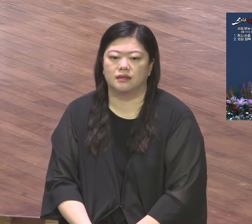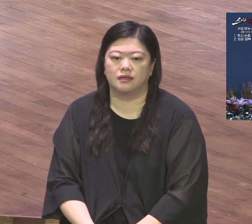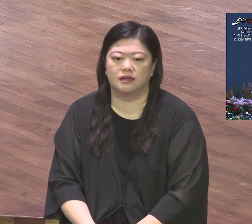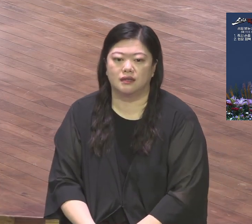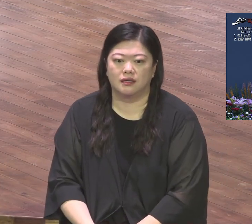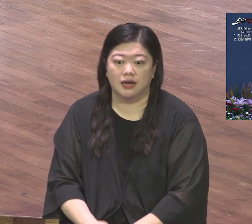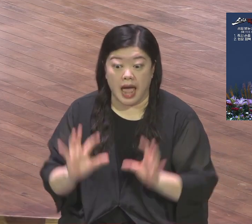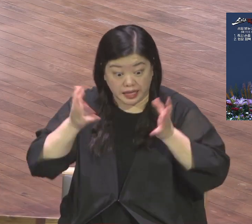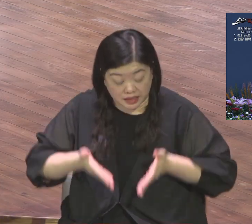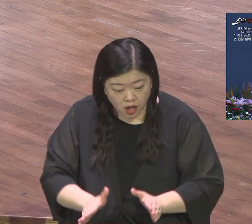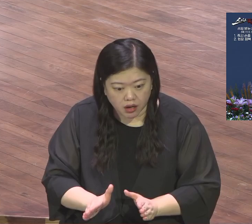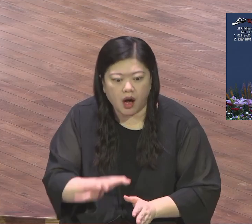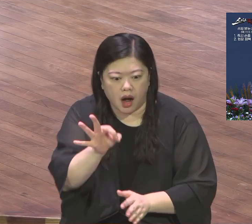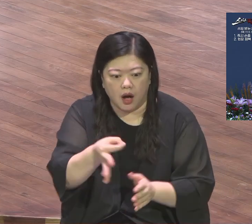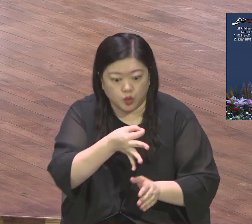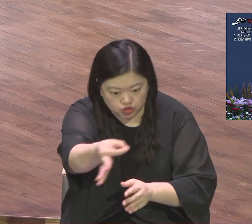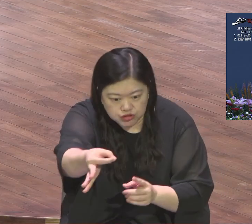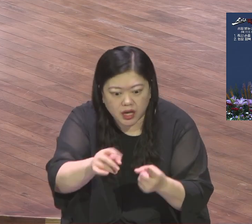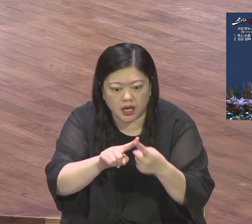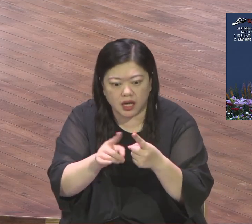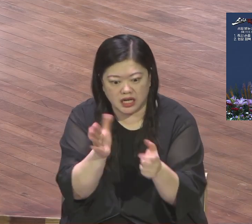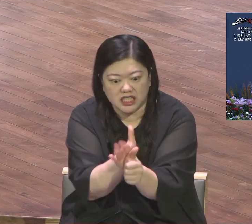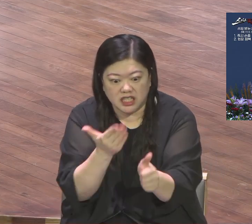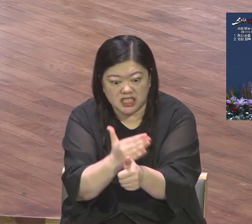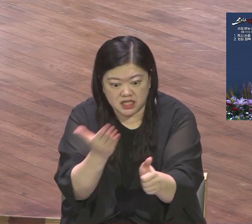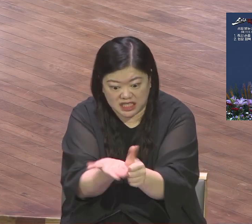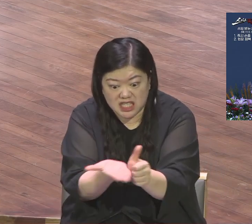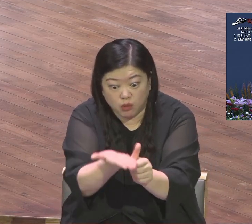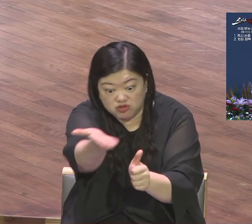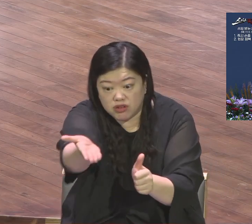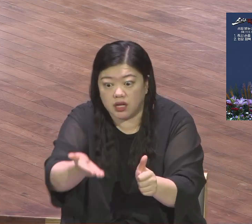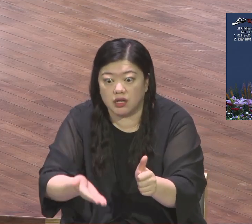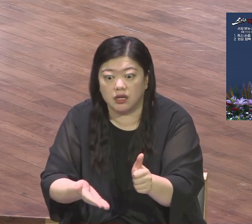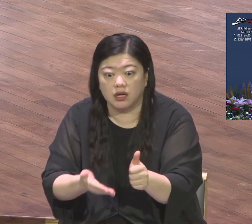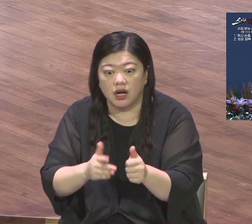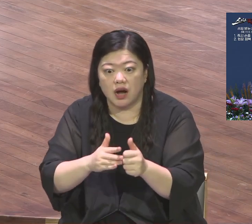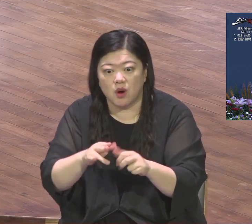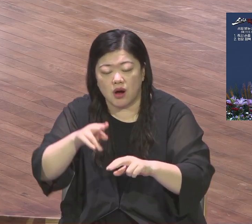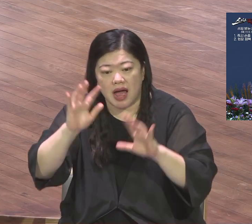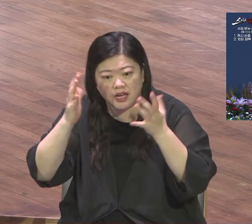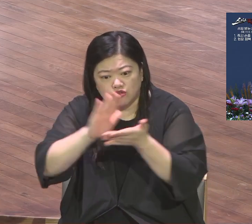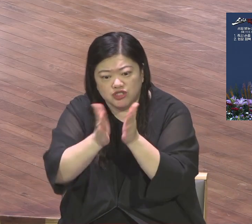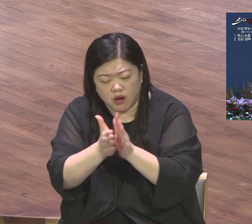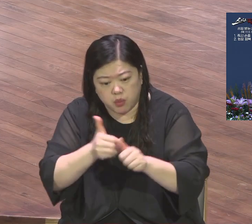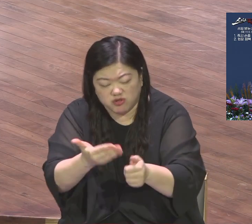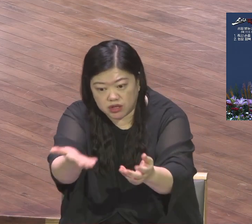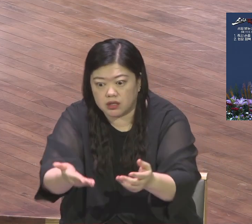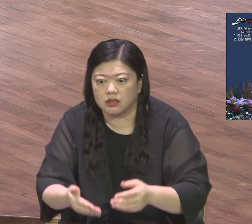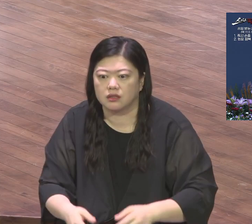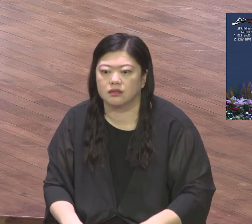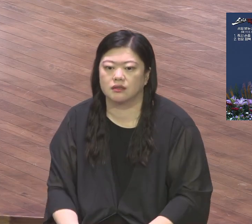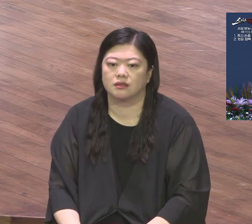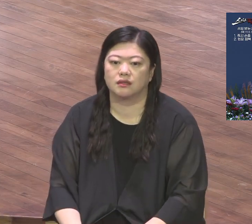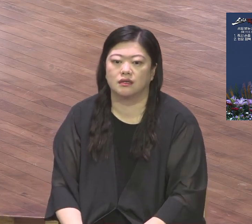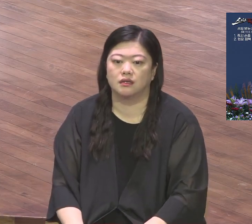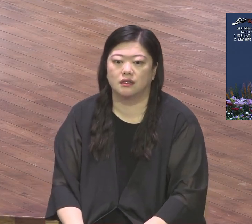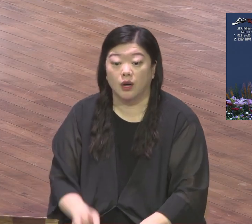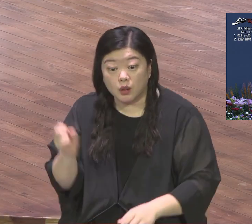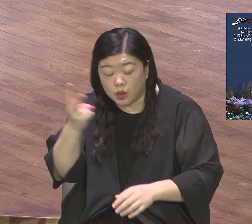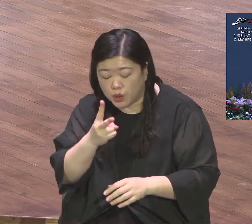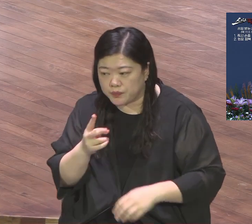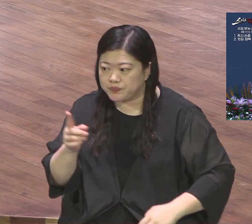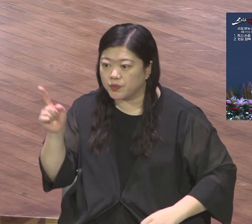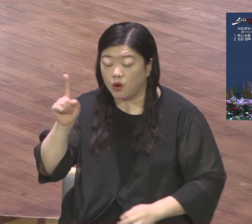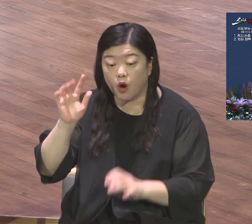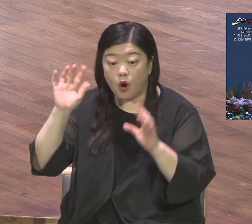우리가 책임질 테니 더 낳으라고 말하면서, 이 부영이라는 회사에서는 그 회사 직원들이 아이 하나